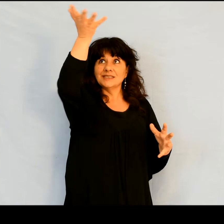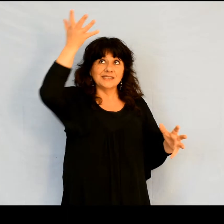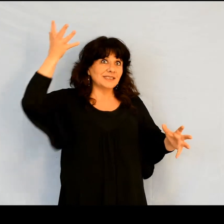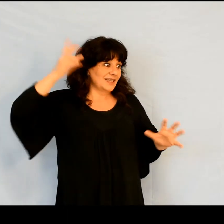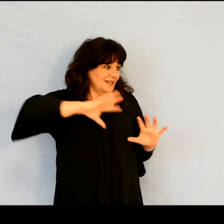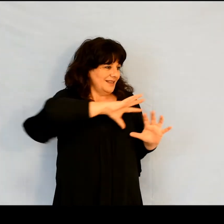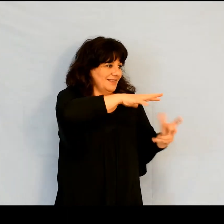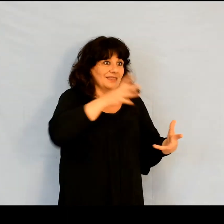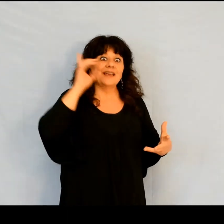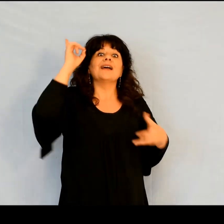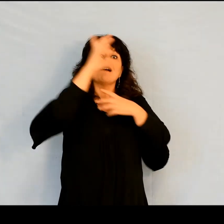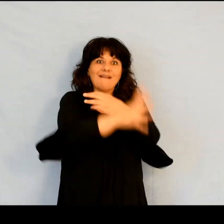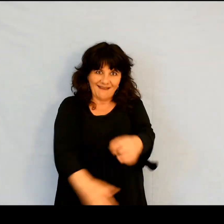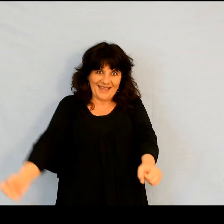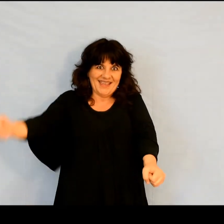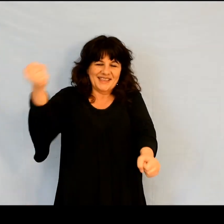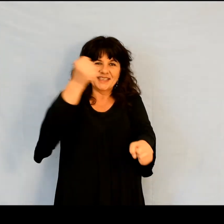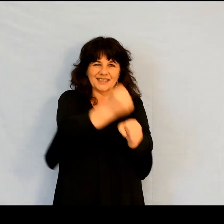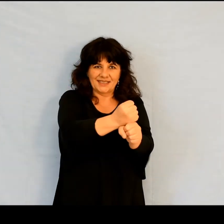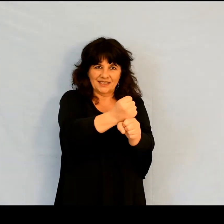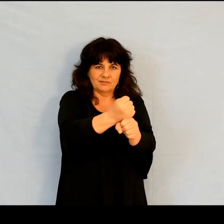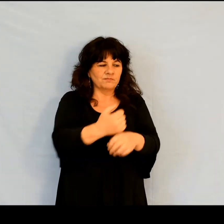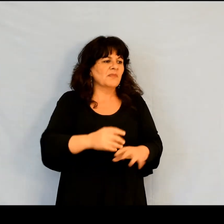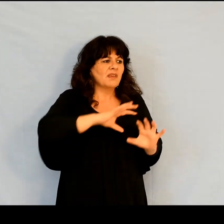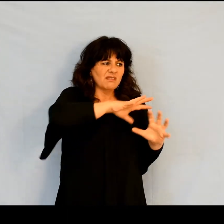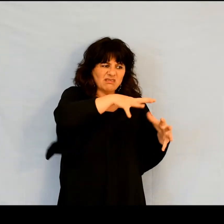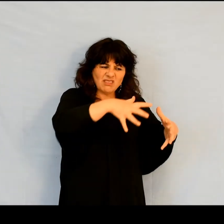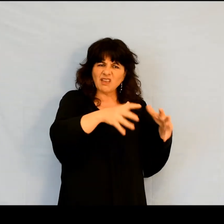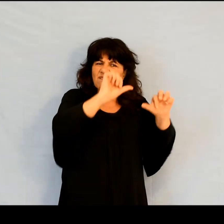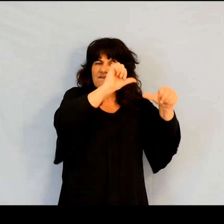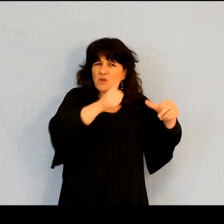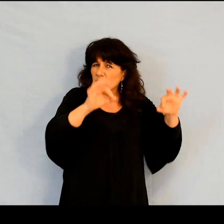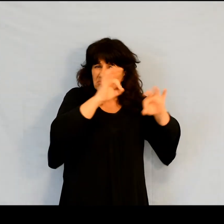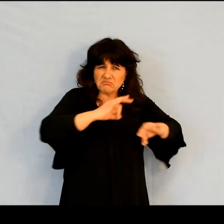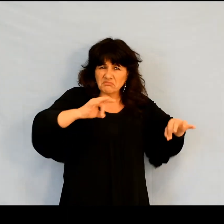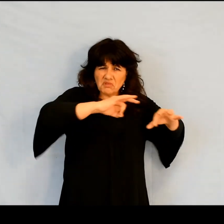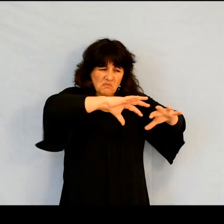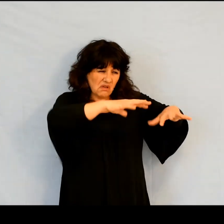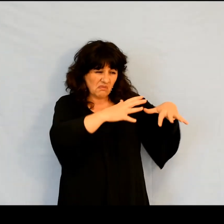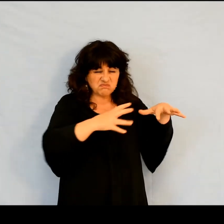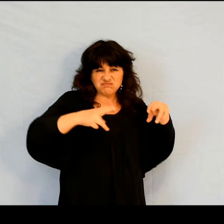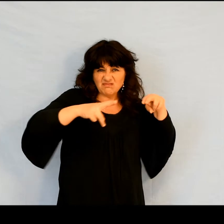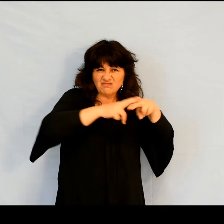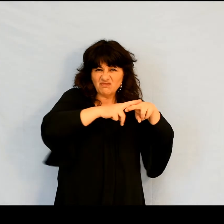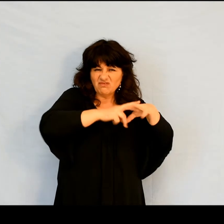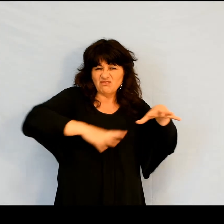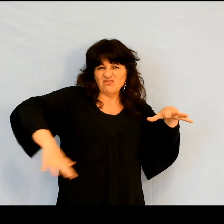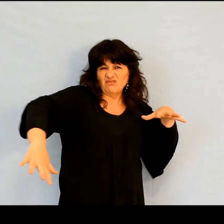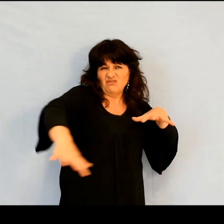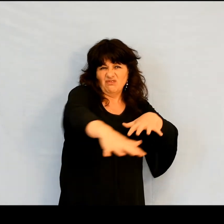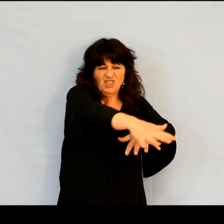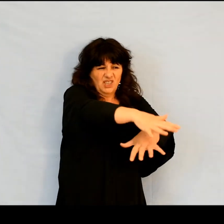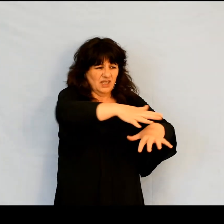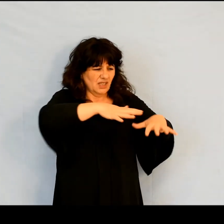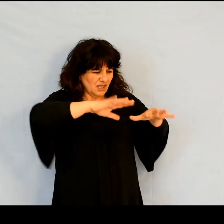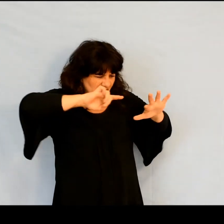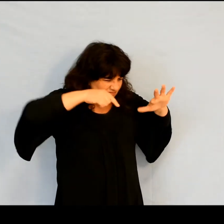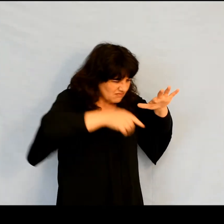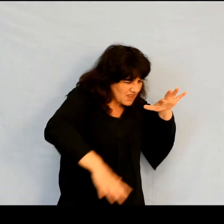La terre était informe et vide. Les ténèbres étaient au-dessus de l'abîme, et le